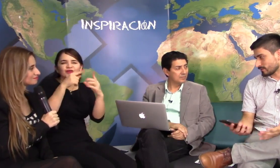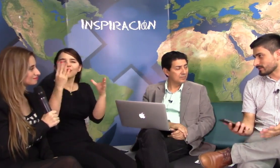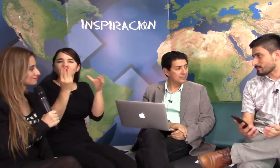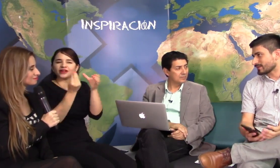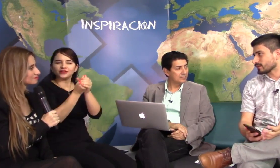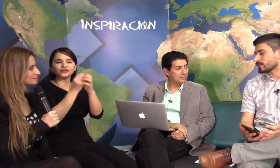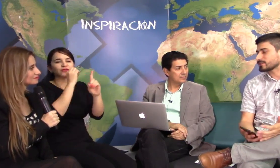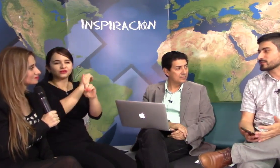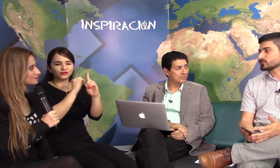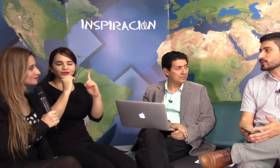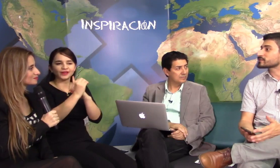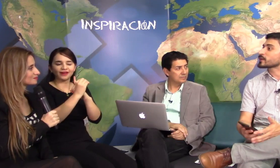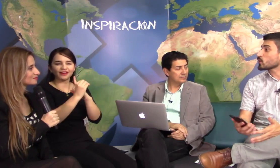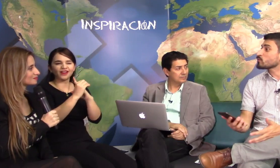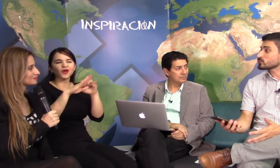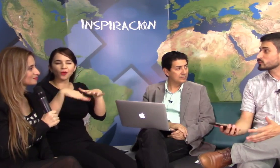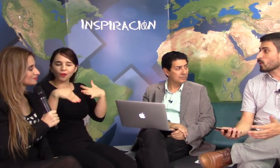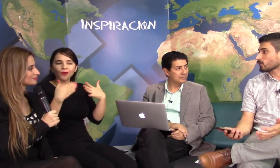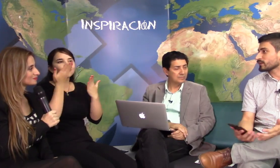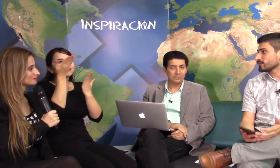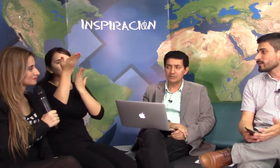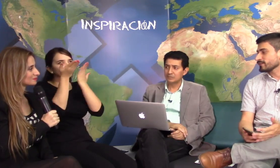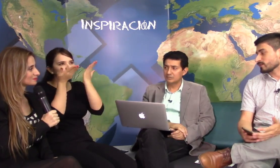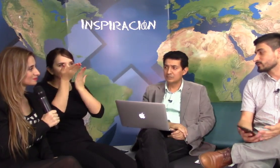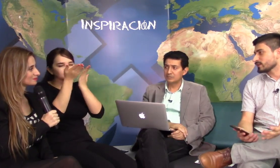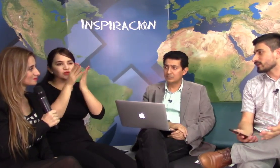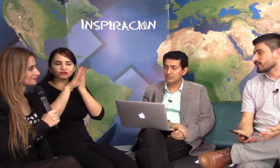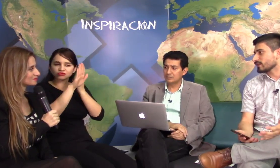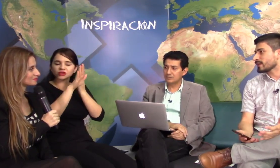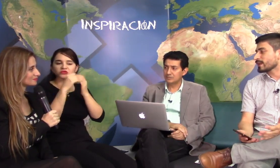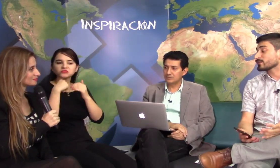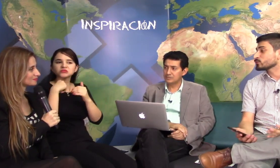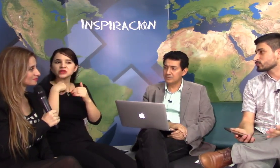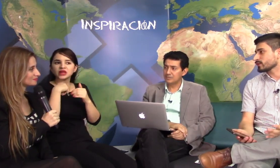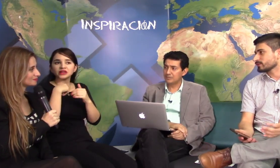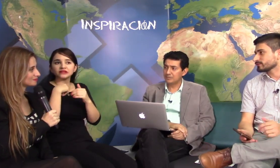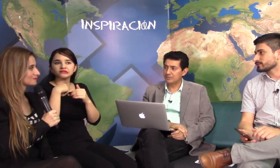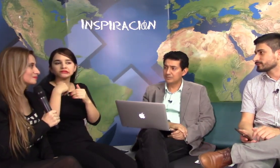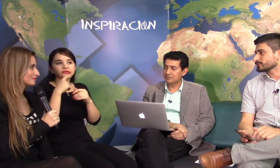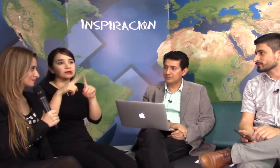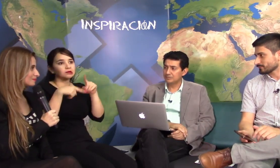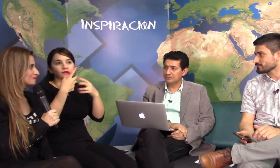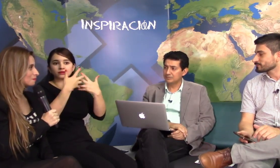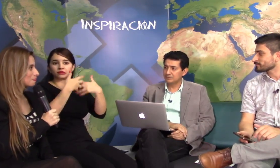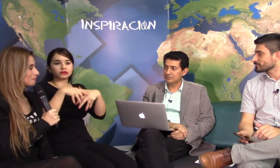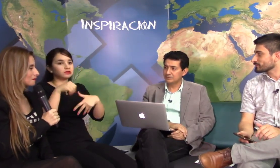que el que prestan ustedes, que no muchos lo abordan, digamos, en la industria.